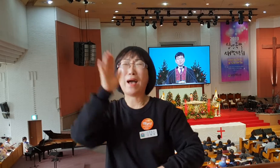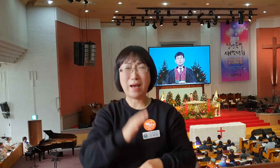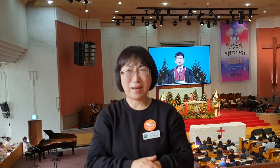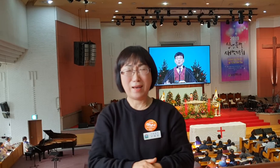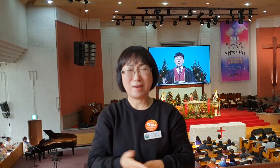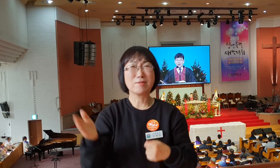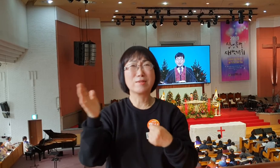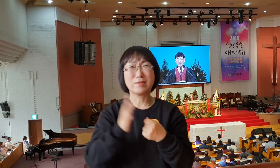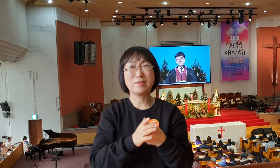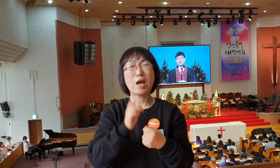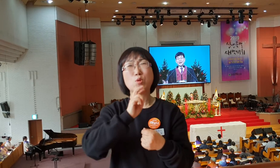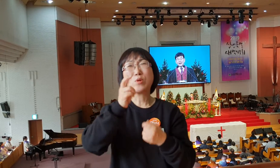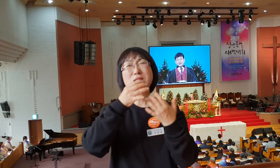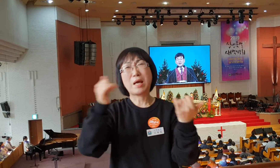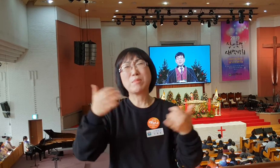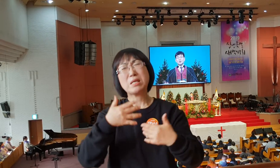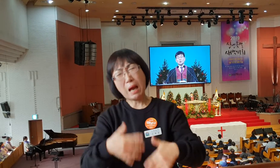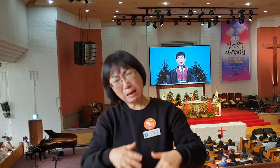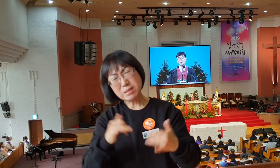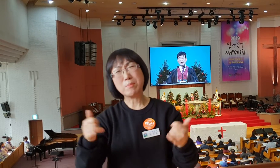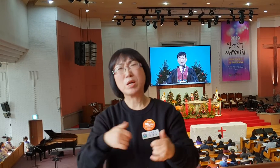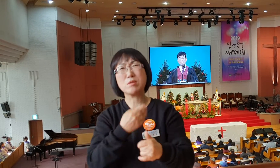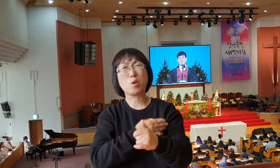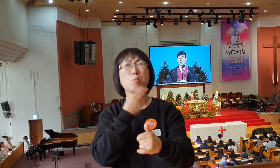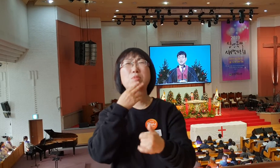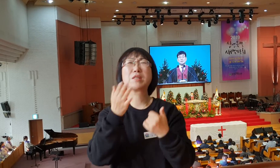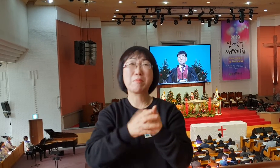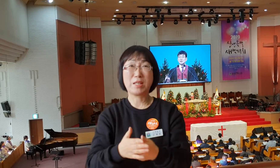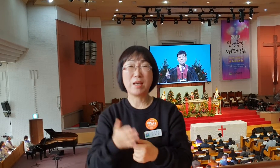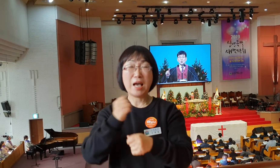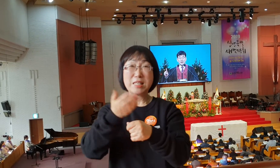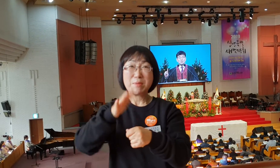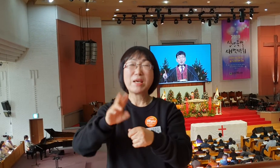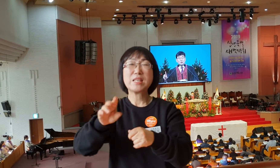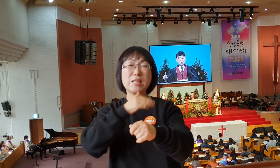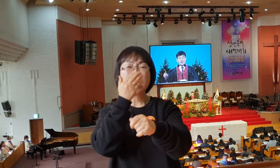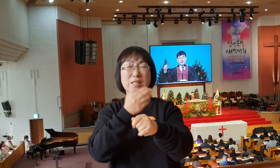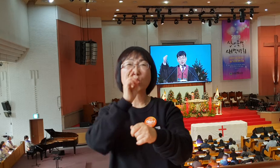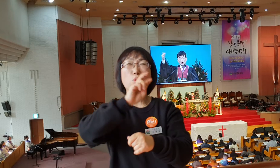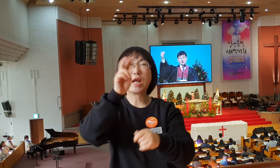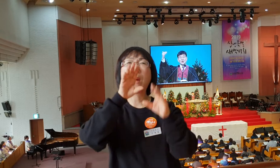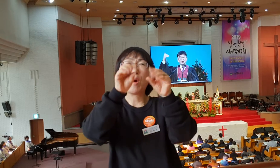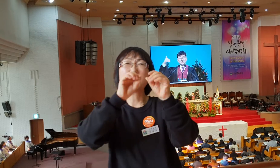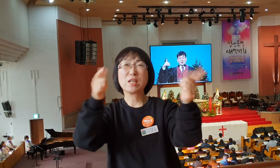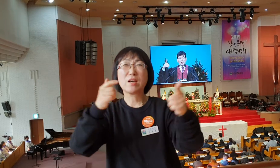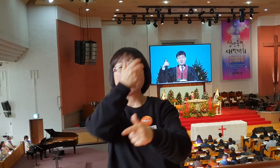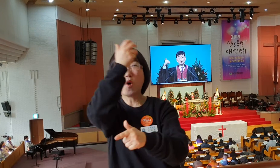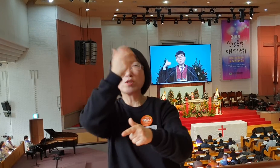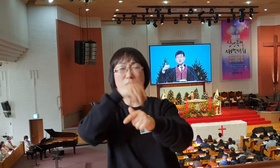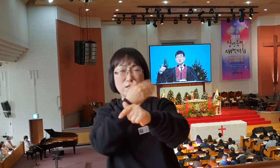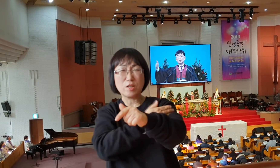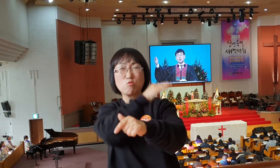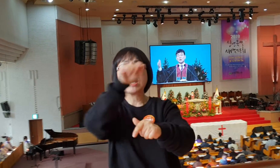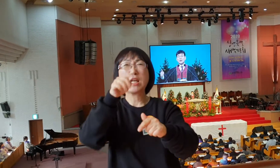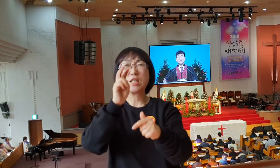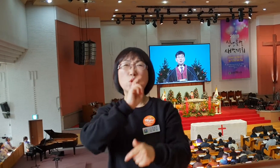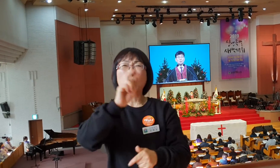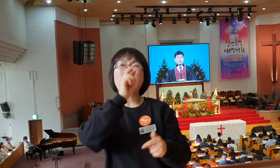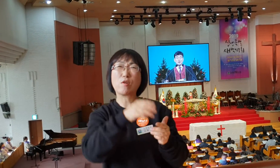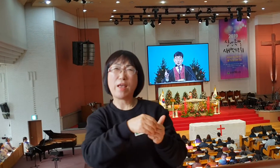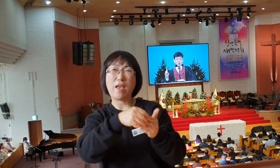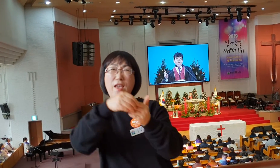노래하는 사람들은 약한 사람들이 노래합니다 하지만 이 노래를 멈추지 않는 성령의 능력이 우리를 그 노래로